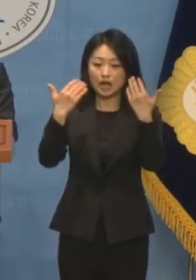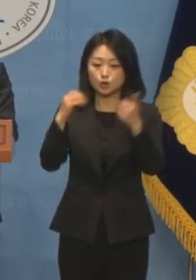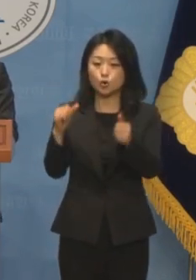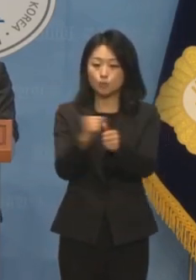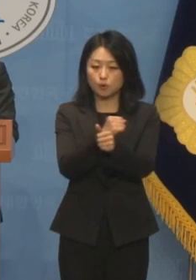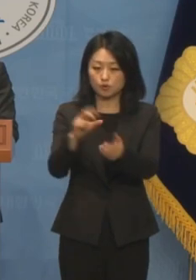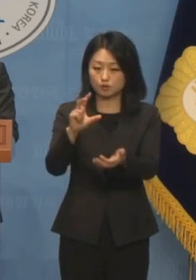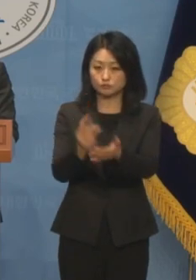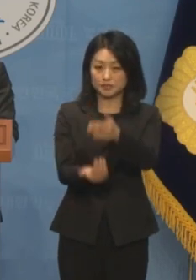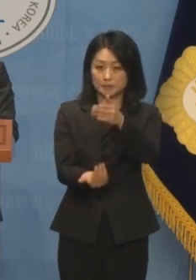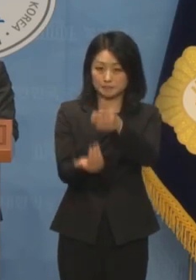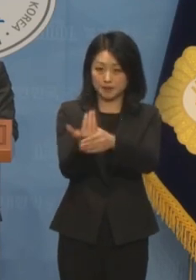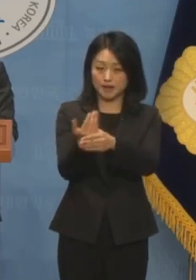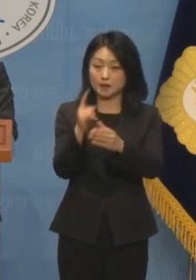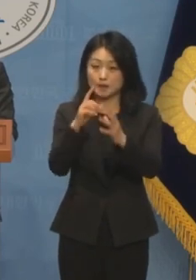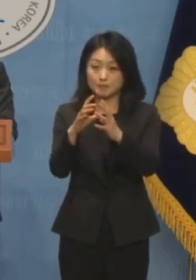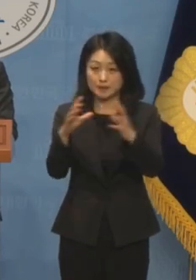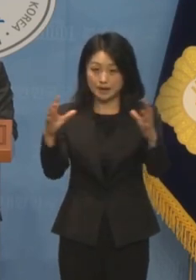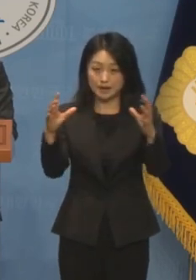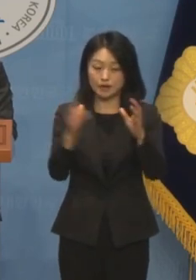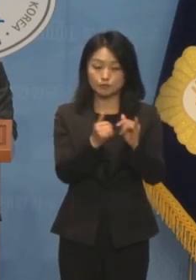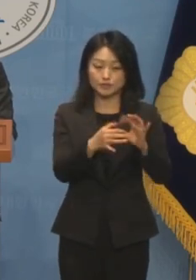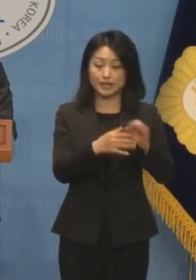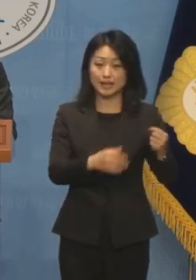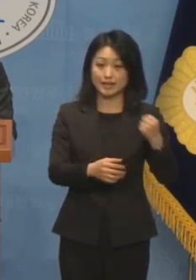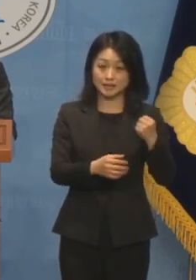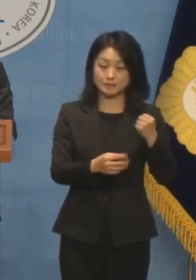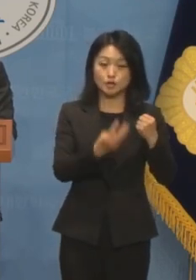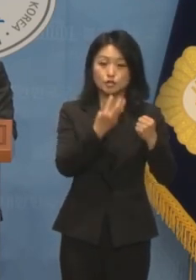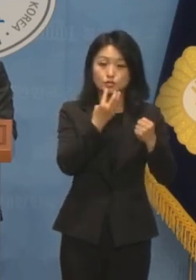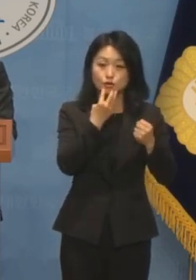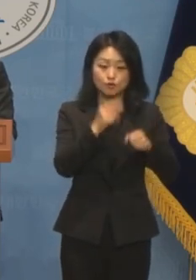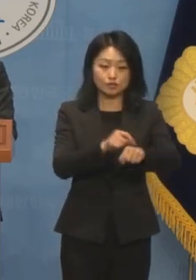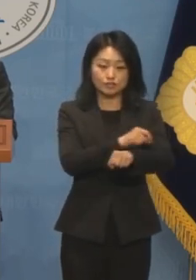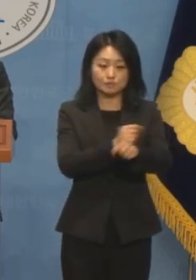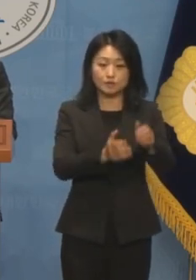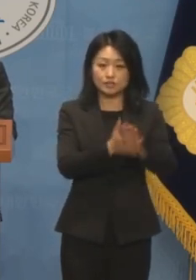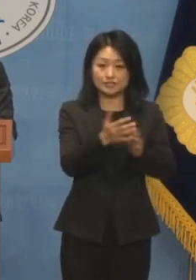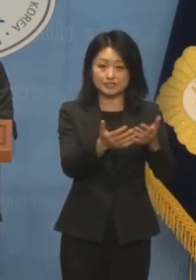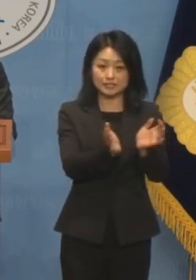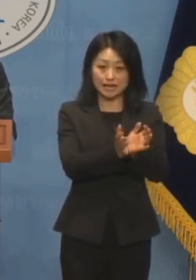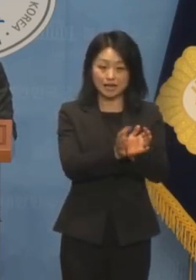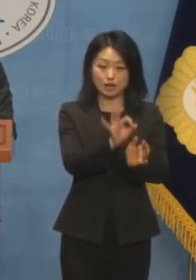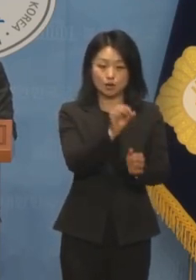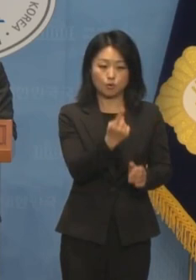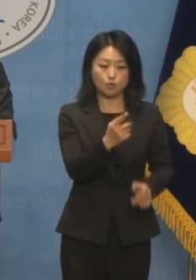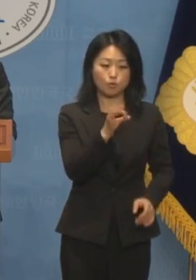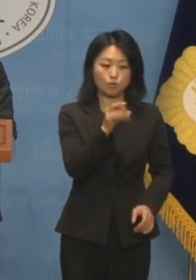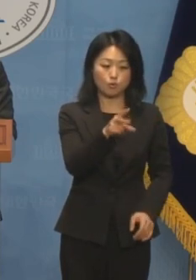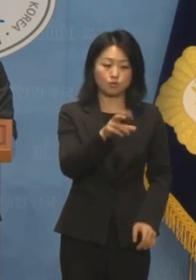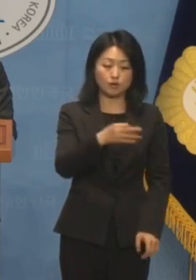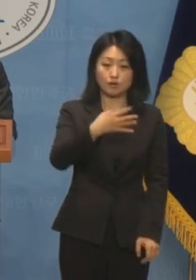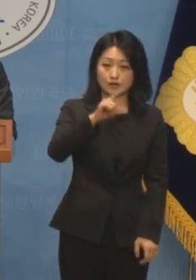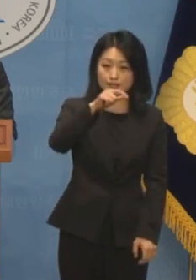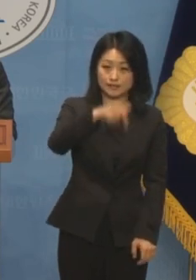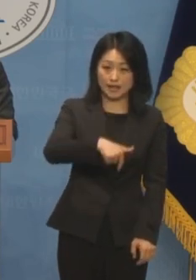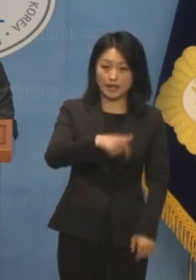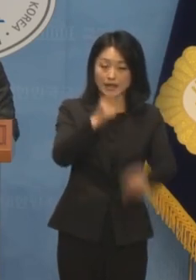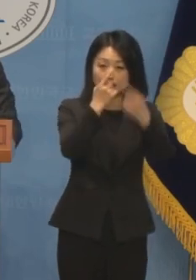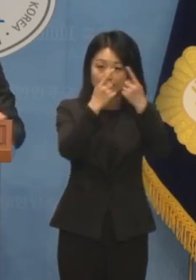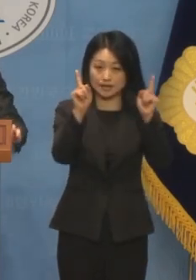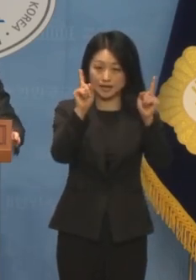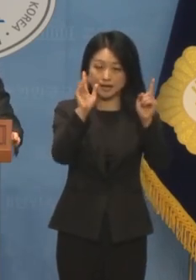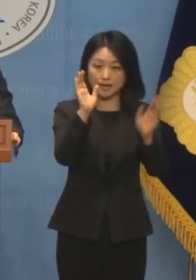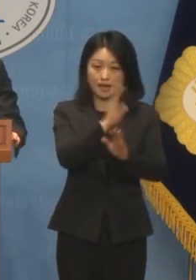많이 이슈가 되고 있습니다. 이에 국민의힘 서울특별시당 오영택 대학생위원장이